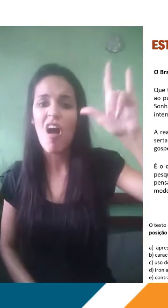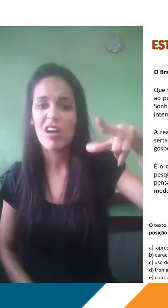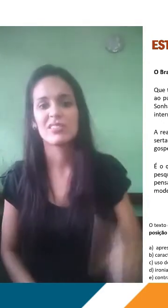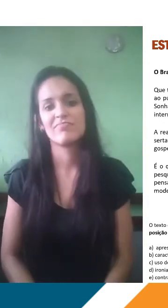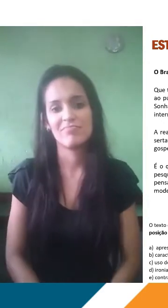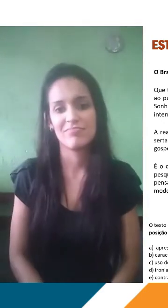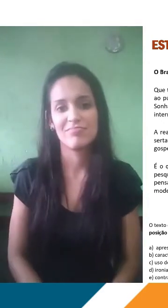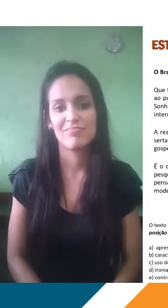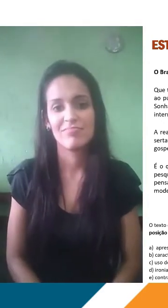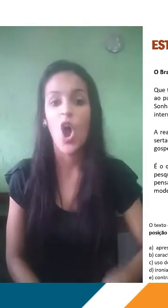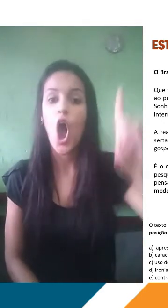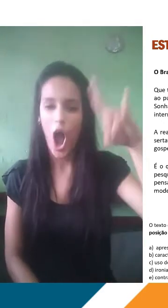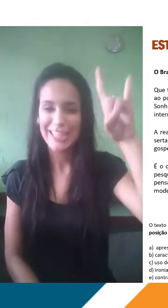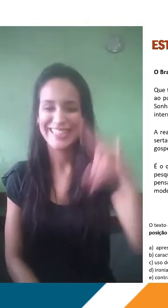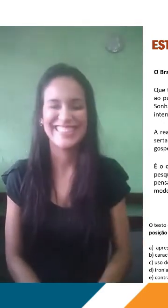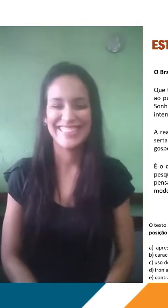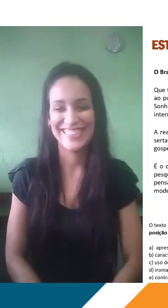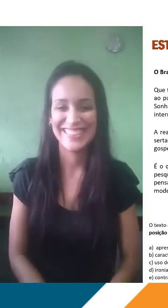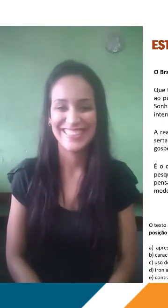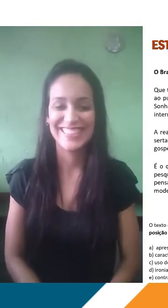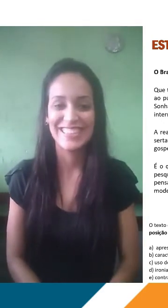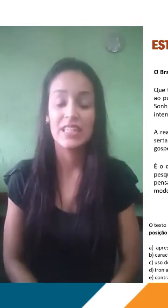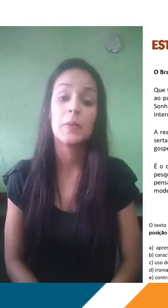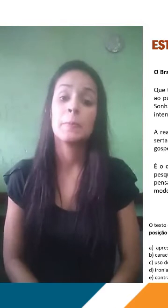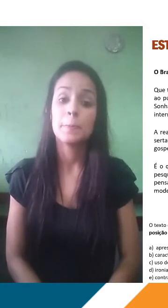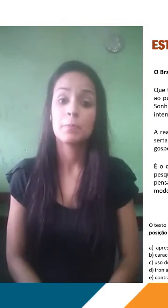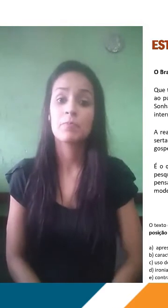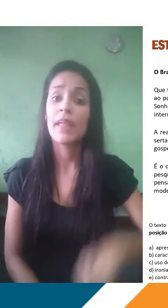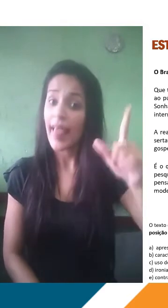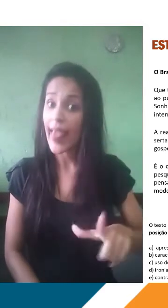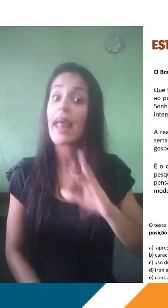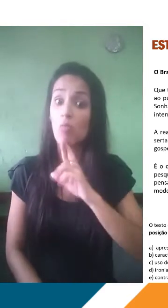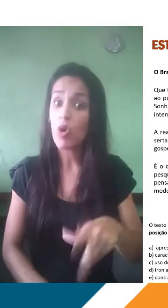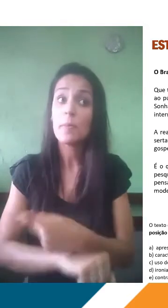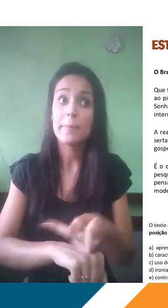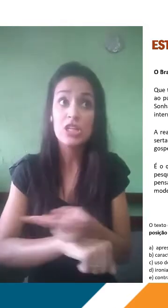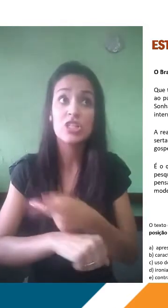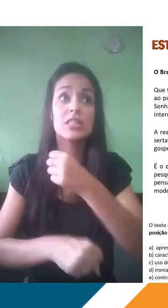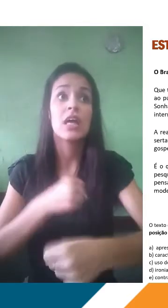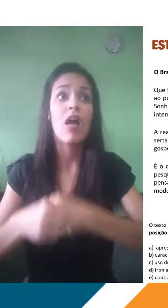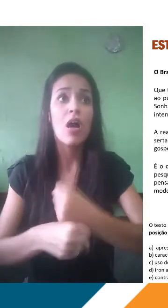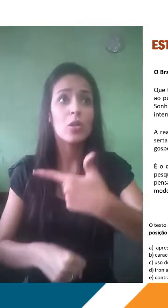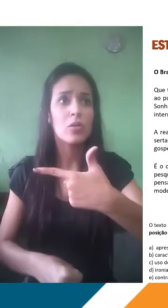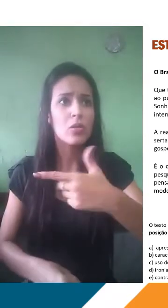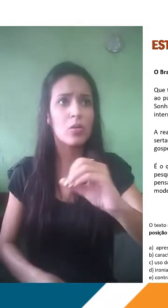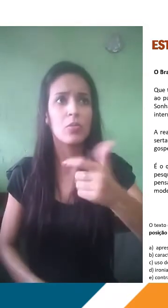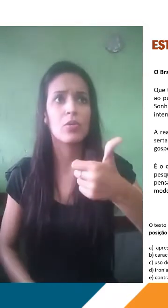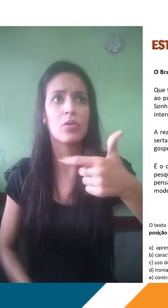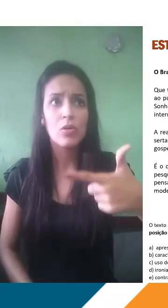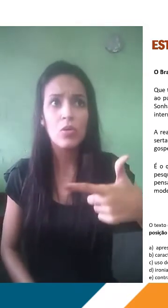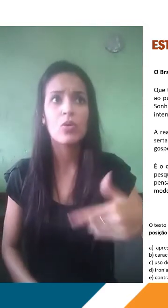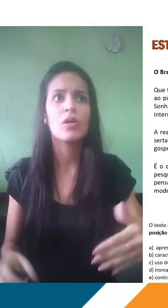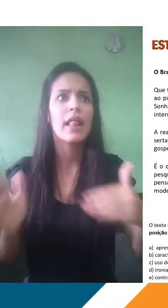agosto de 2012 e agosto de 2013 pelo Instituto Brasileiro de Opinião Pública e Estatística, IBOP A pesquisa